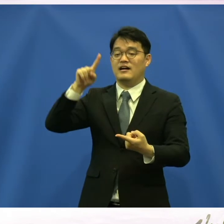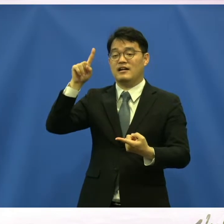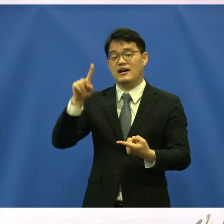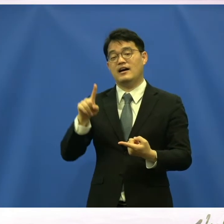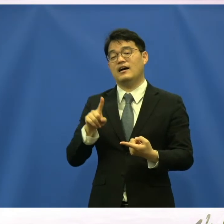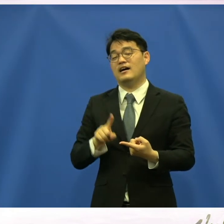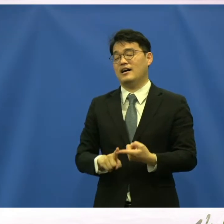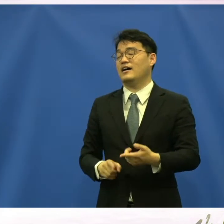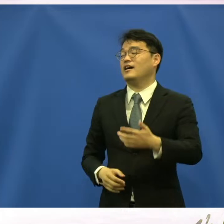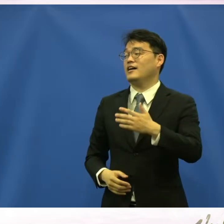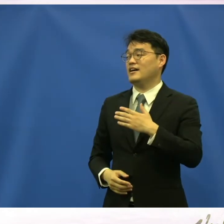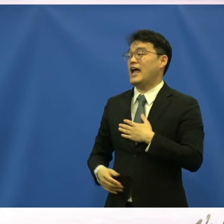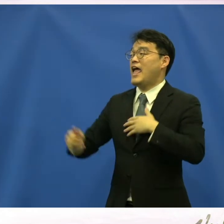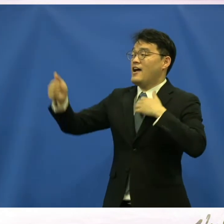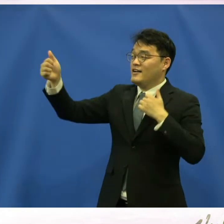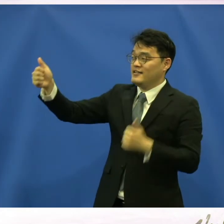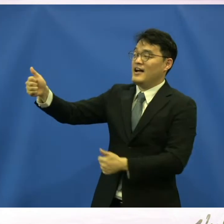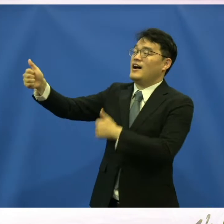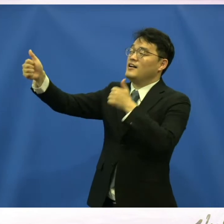가라